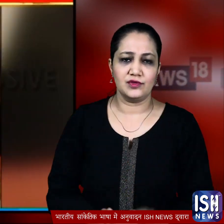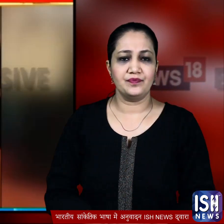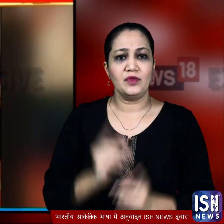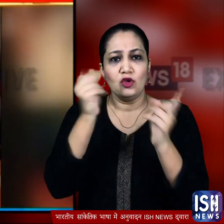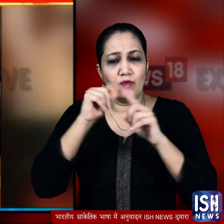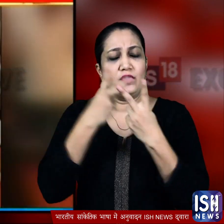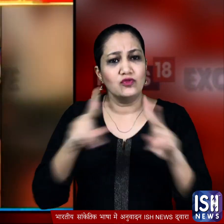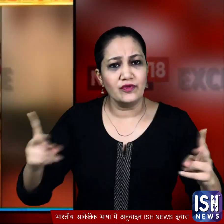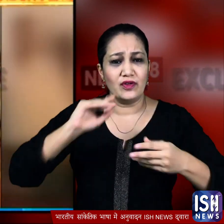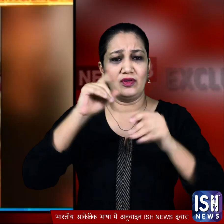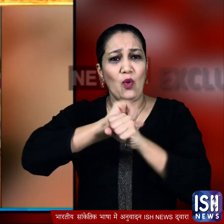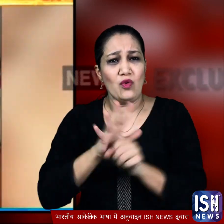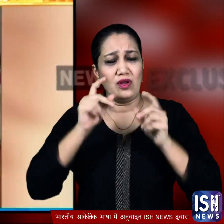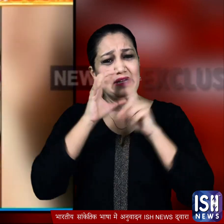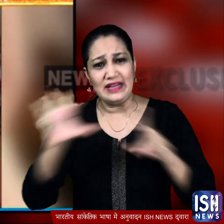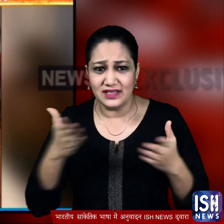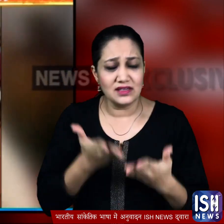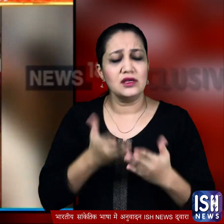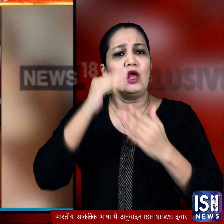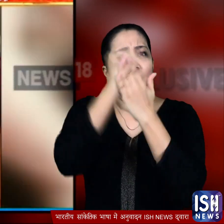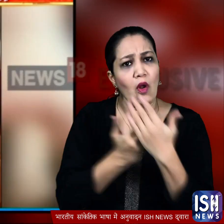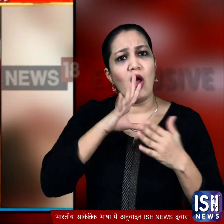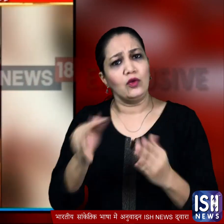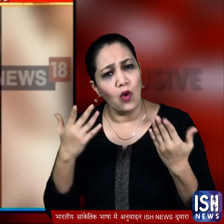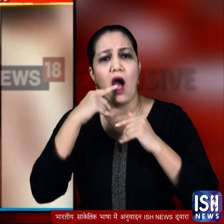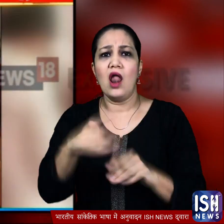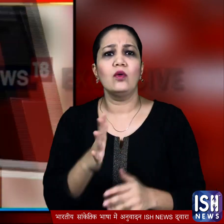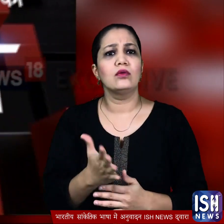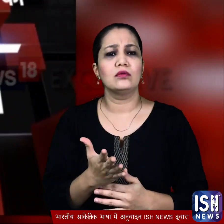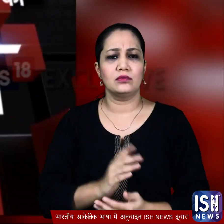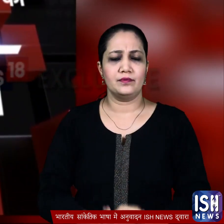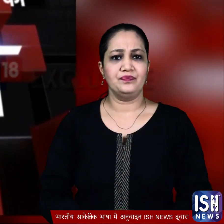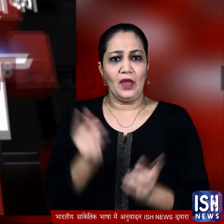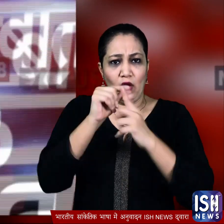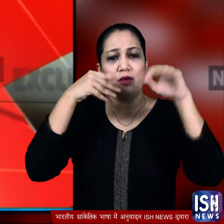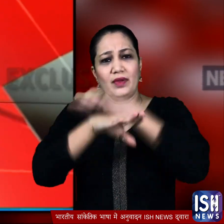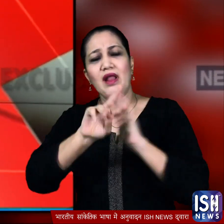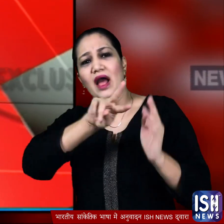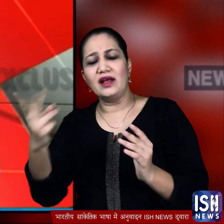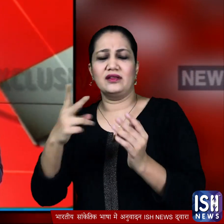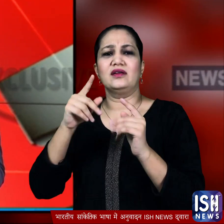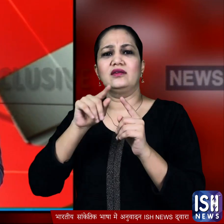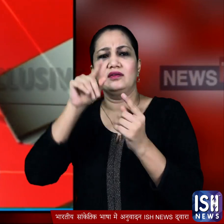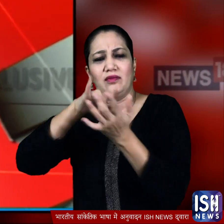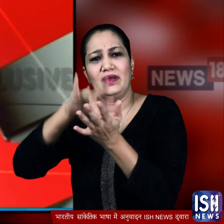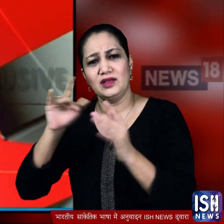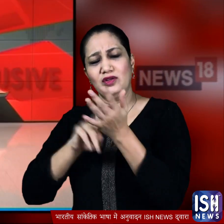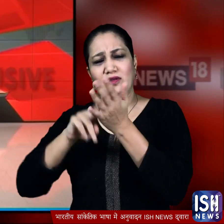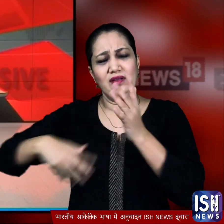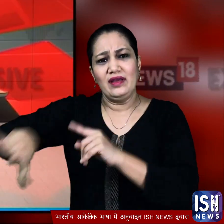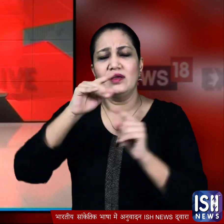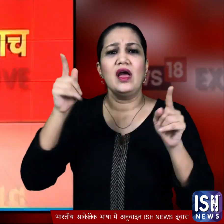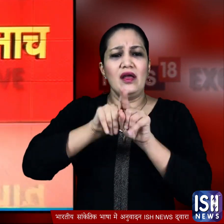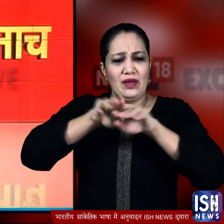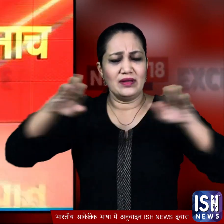उत्तर प्रदेश में कोरोना के खतरे को देखते हुए ऐसे कार्यक्रमों पर पहले से ही पाबंदी लागू है। उत्तर प्रदेश के उन्नाव से एक चौंकाने वाला वीडियो सामने आया,